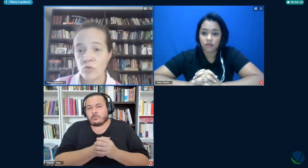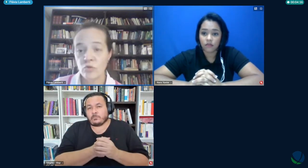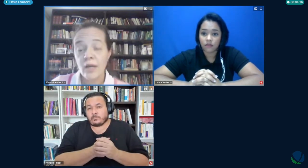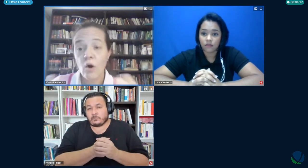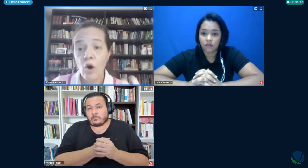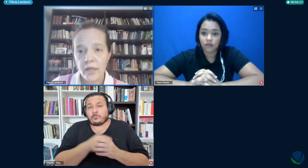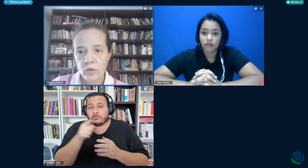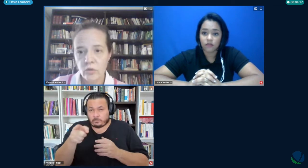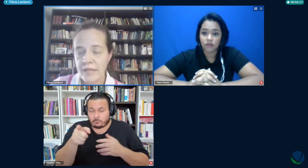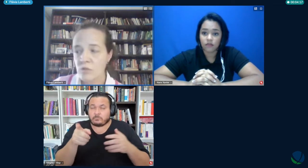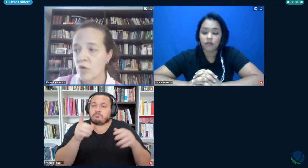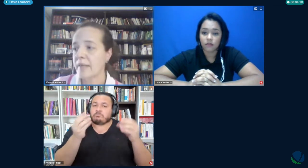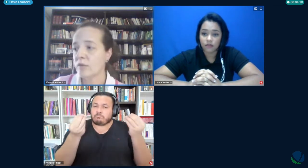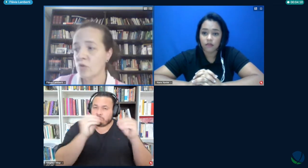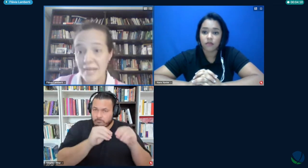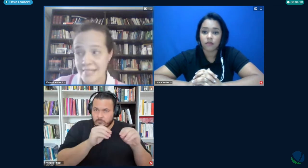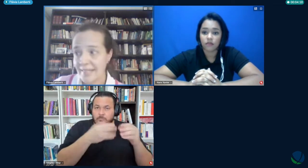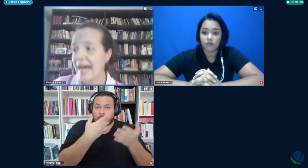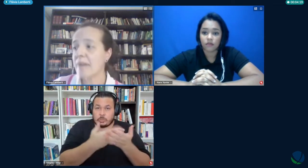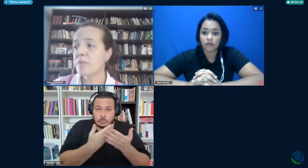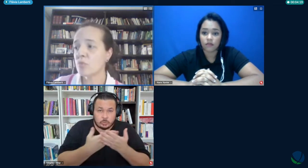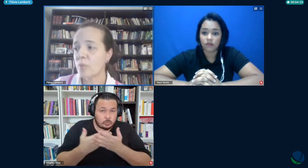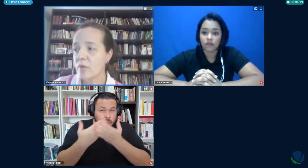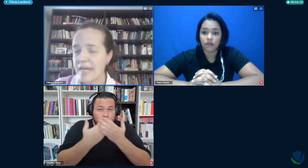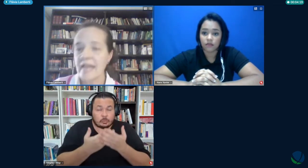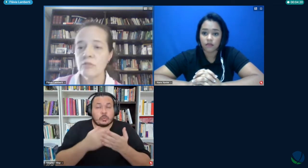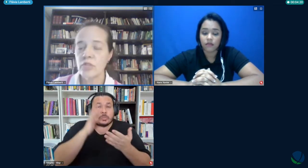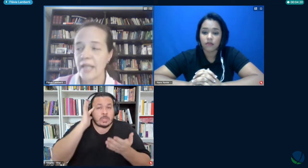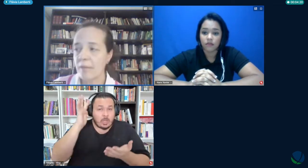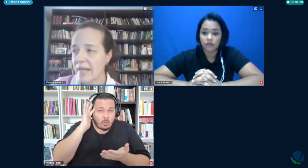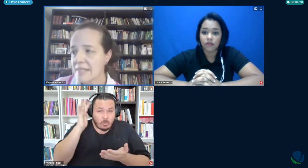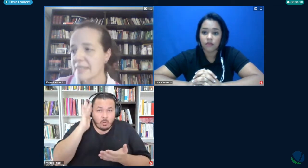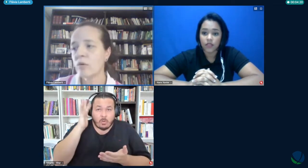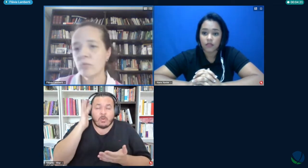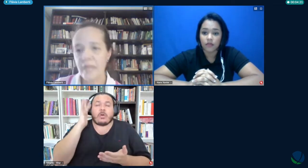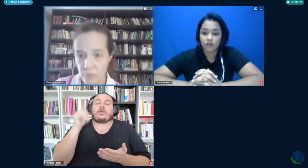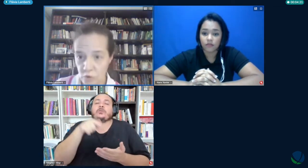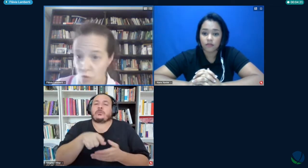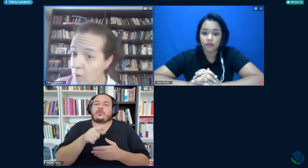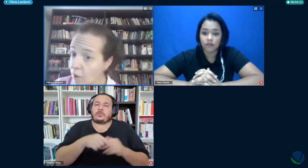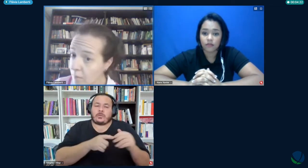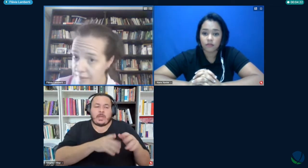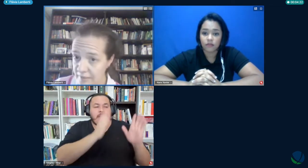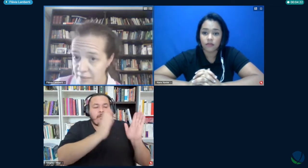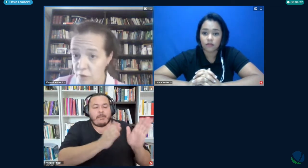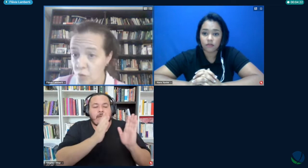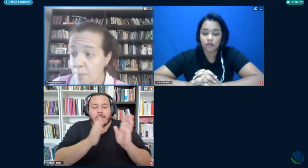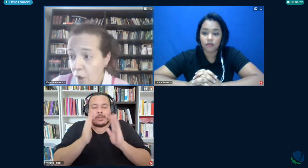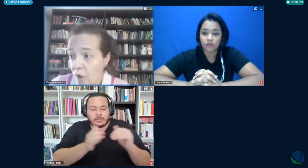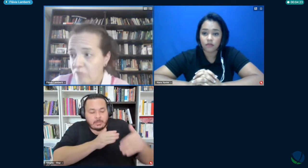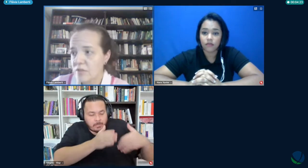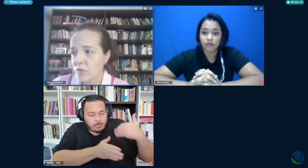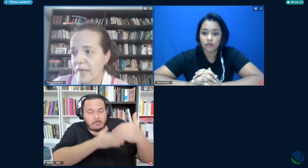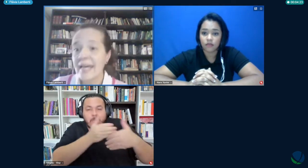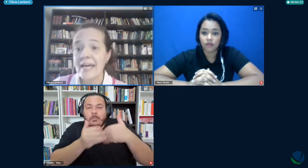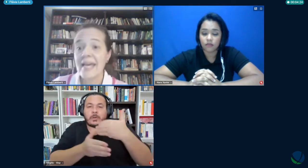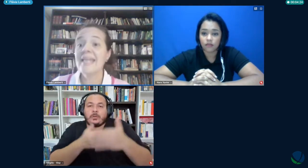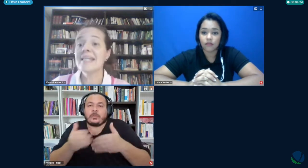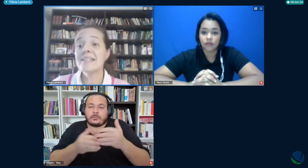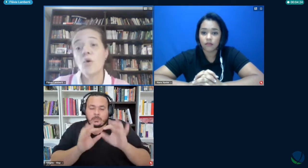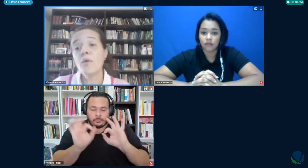faz um estudo teórico, né? sobre as etapas do processo de elaboração das videoprovas,